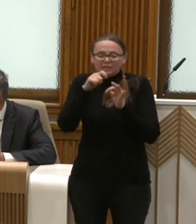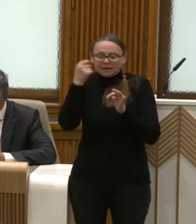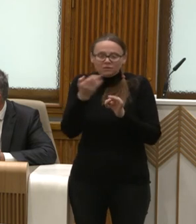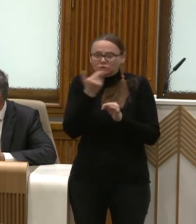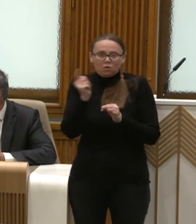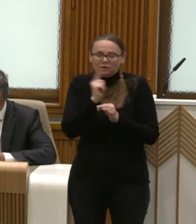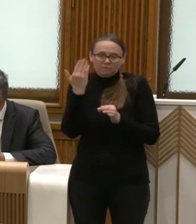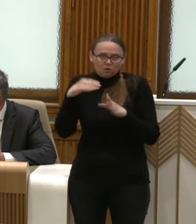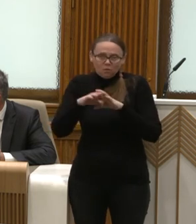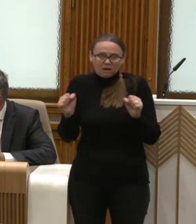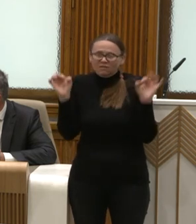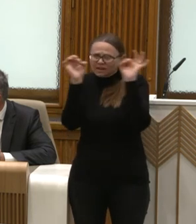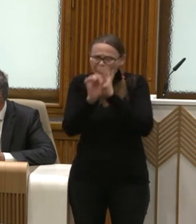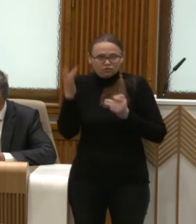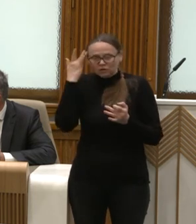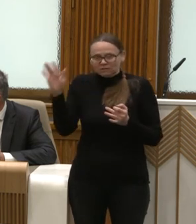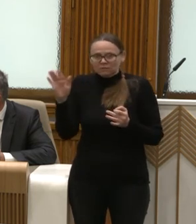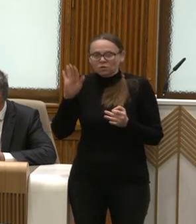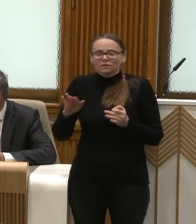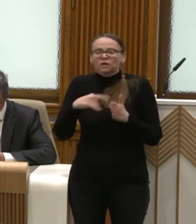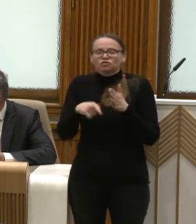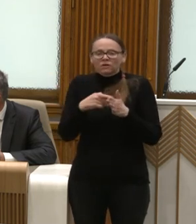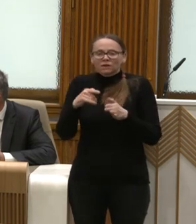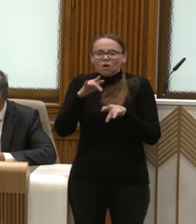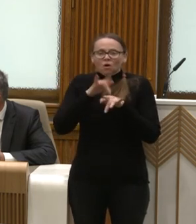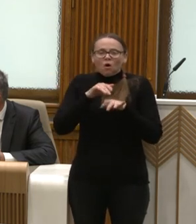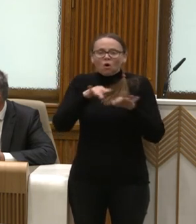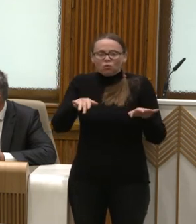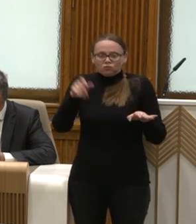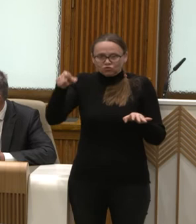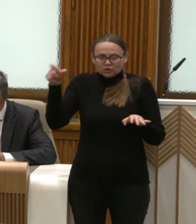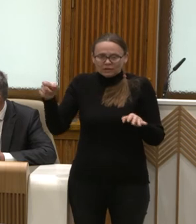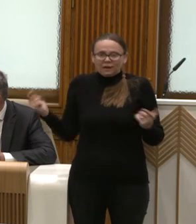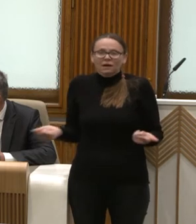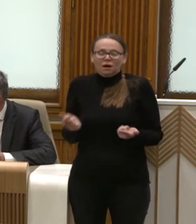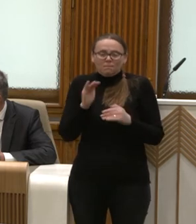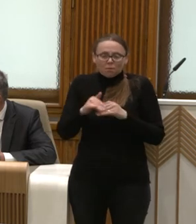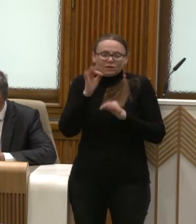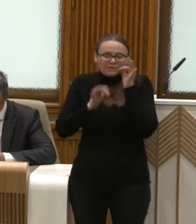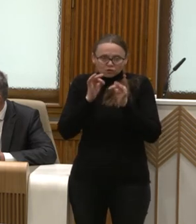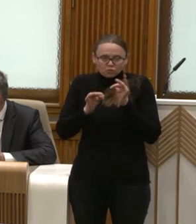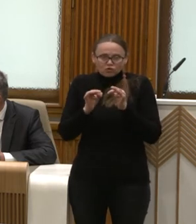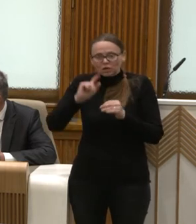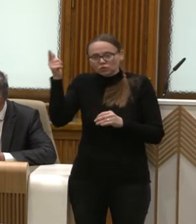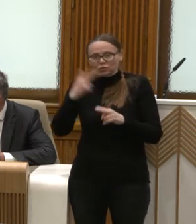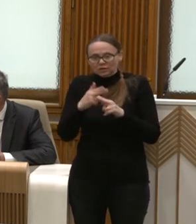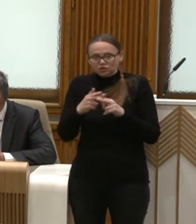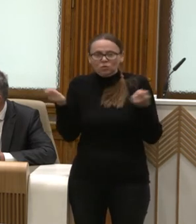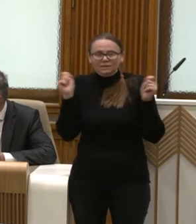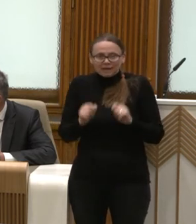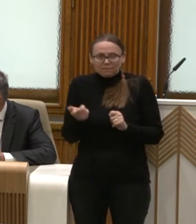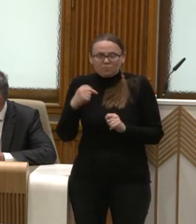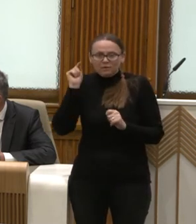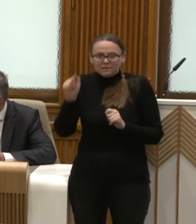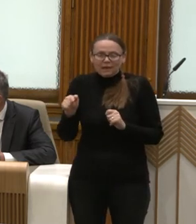opravljenih, pravzaprav ničesar ne vemo. Na število okuženih lažje po izkušnjah drugih držav sklepamo iz